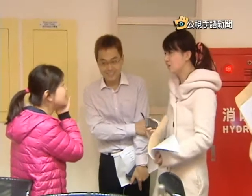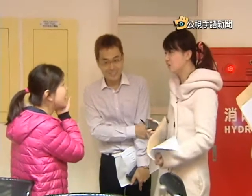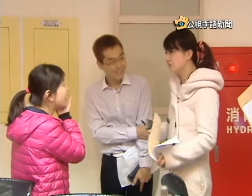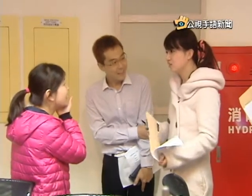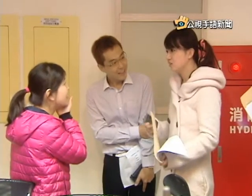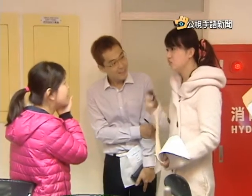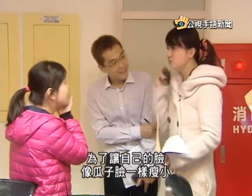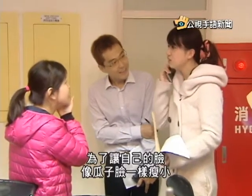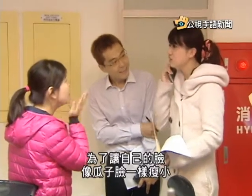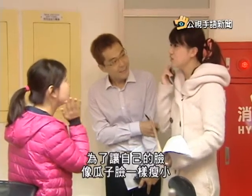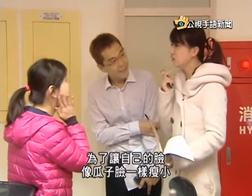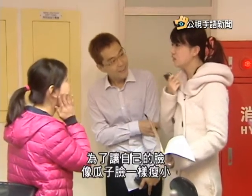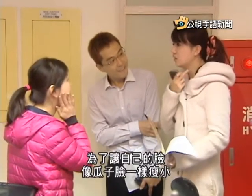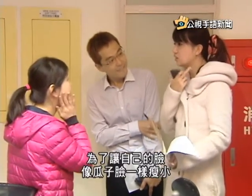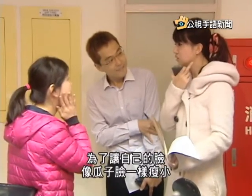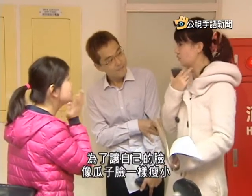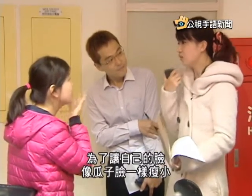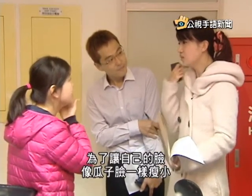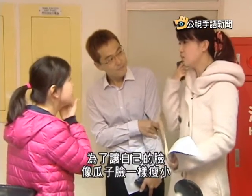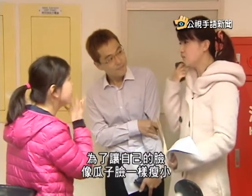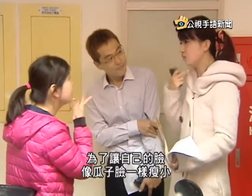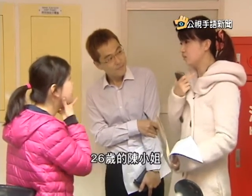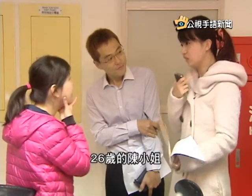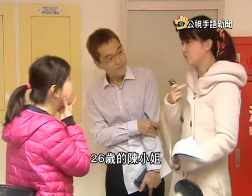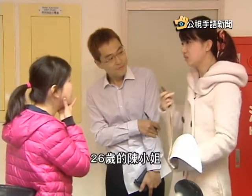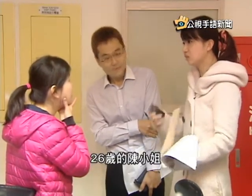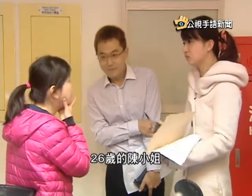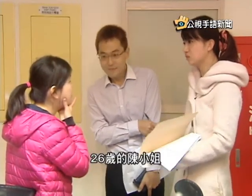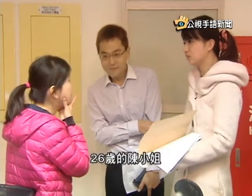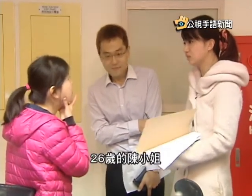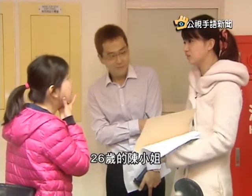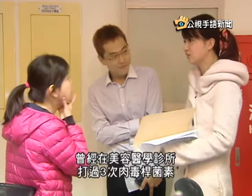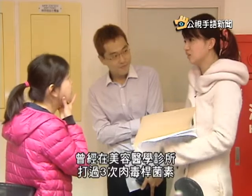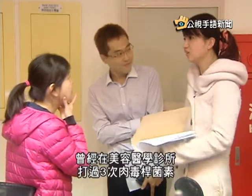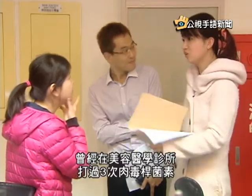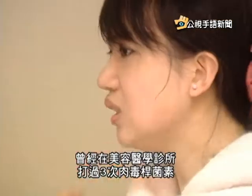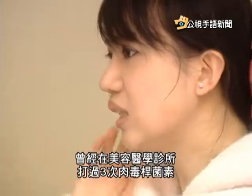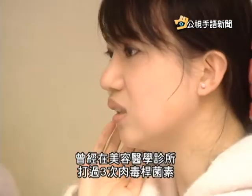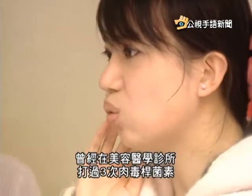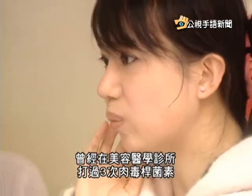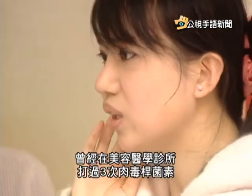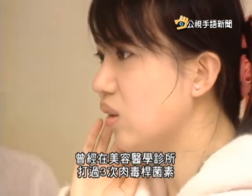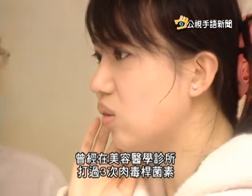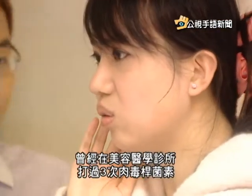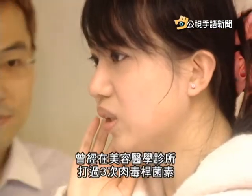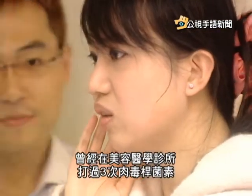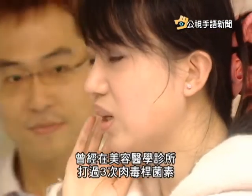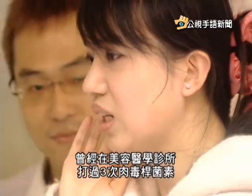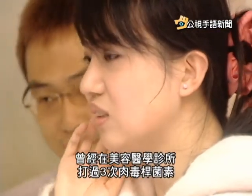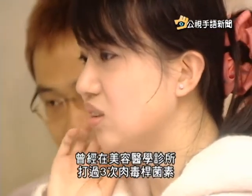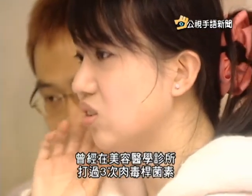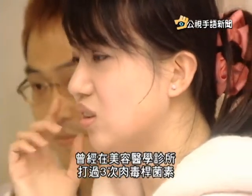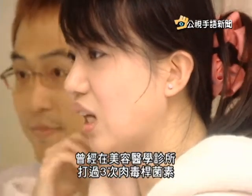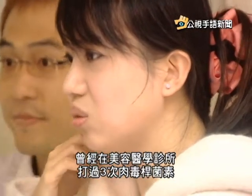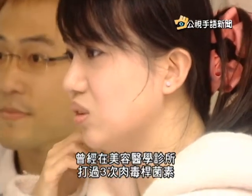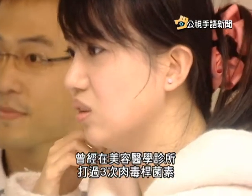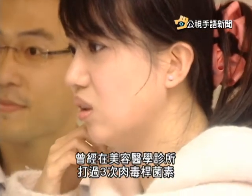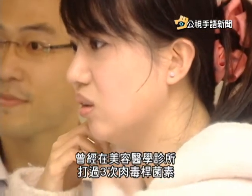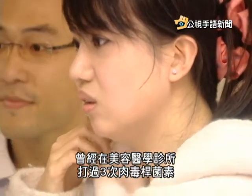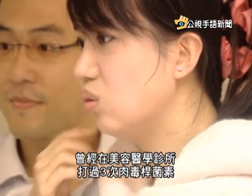为了让自己的脸像瓜子脸一样瘦小，26岁的陈小姐曾经在美容医学诊所打过3次肉毒杆菌素，还找朋友